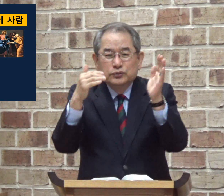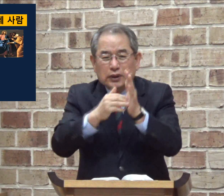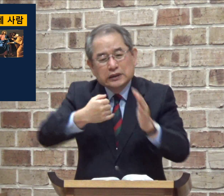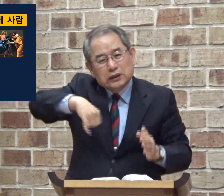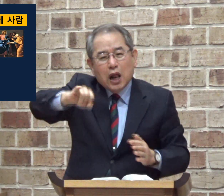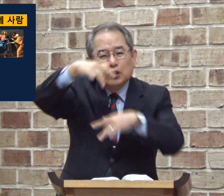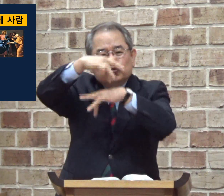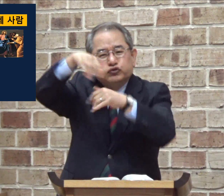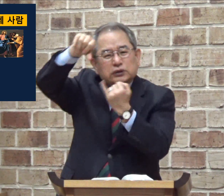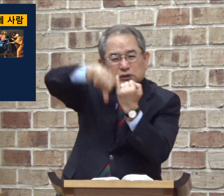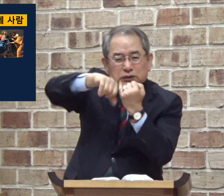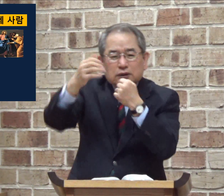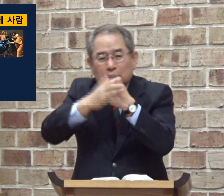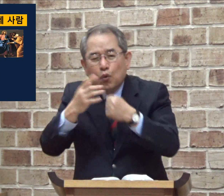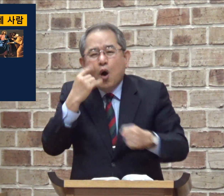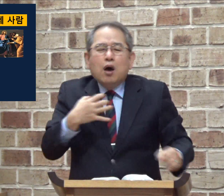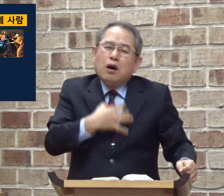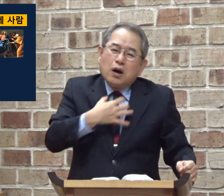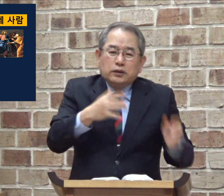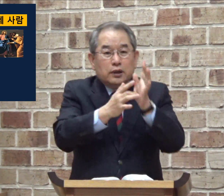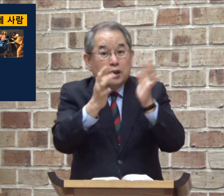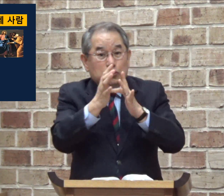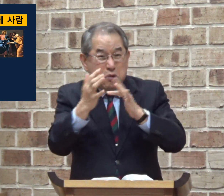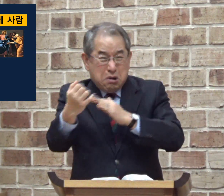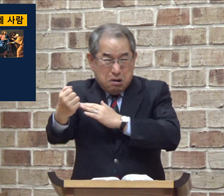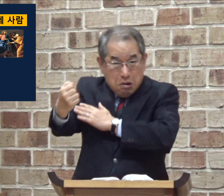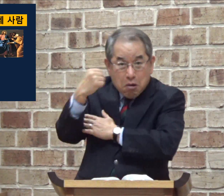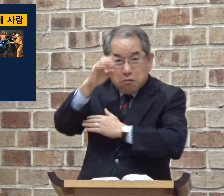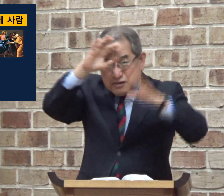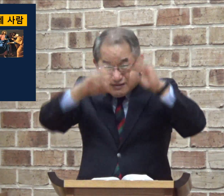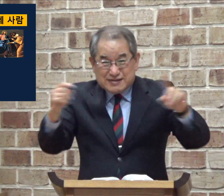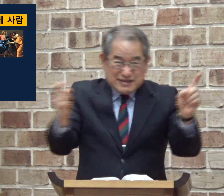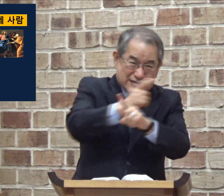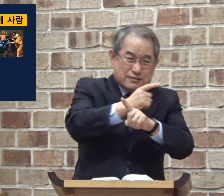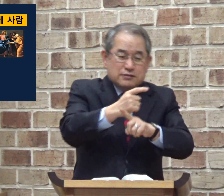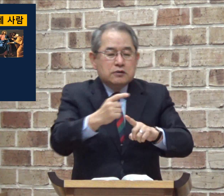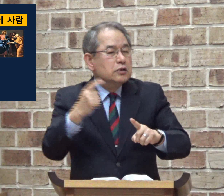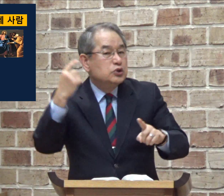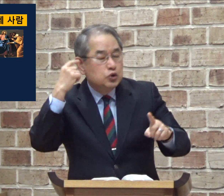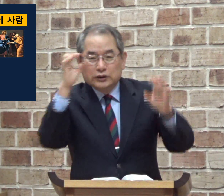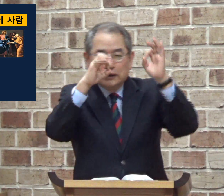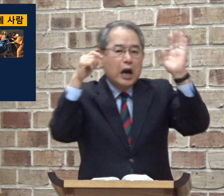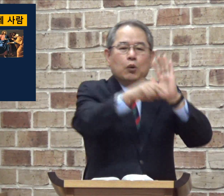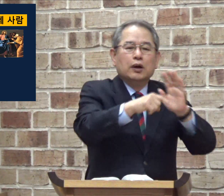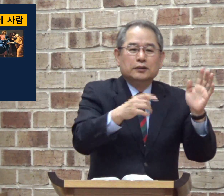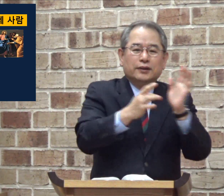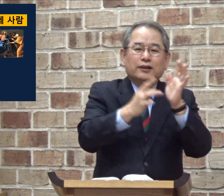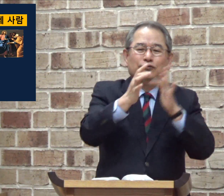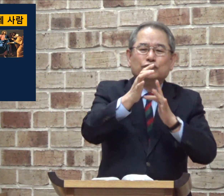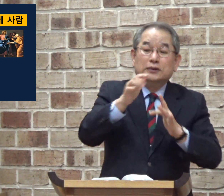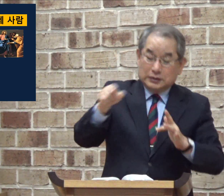전에 말씀드렸던 것처럼 딸이 귀신 들렸기 때문에 어머니가 괴로워 예수님의 치유 능력의 소문을 듣고 찾아옵니다.